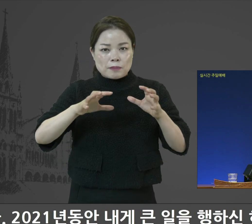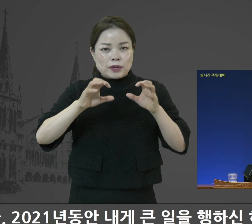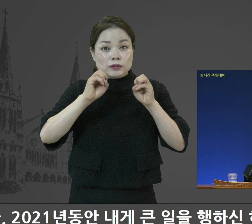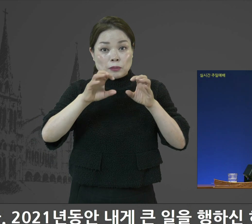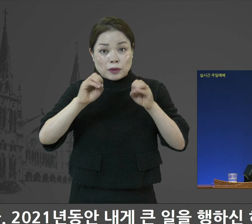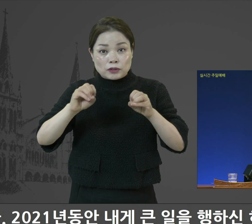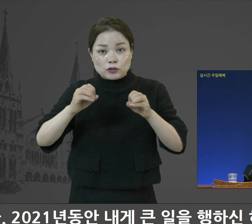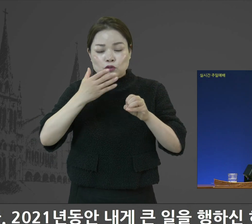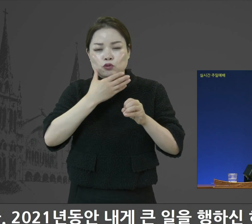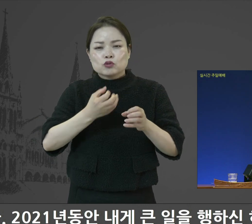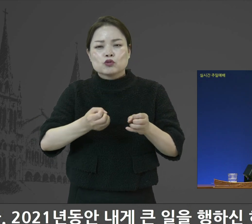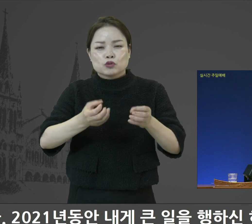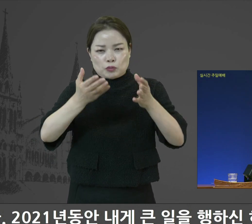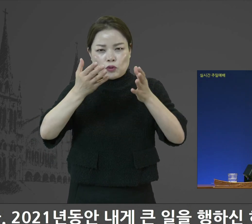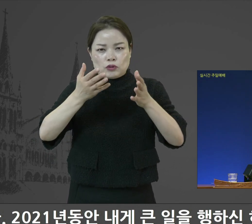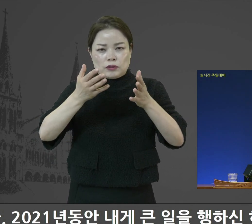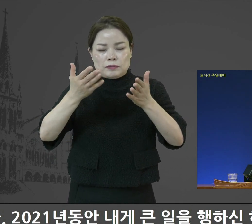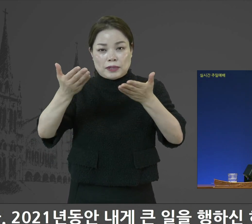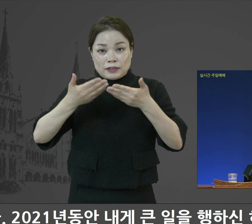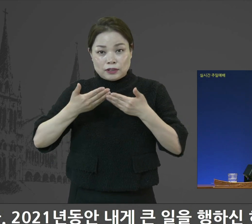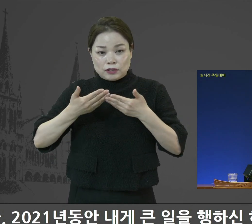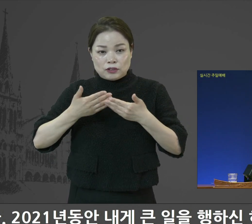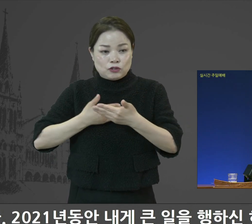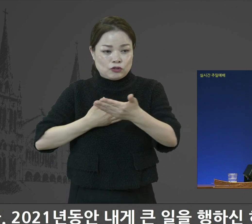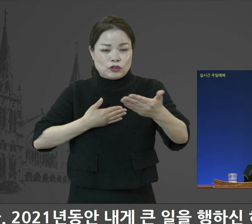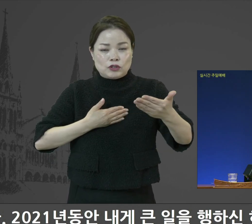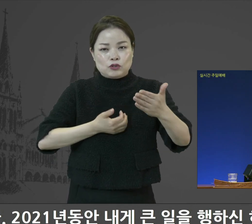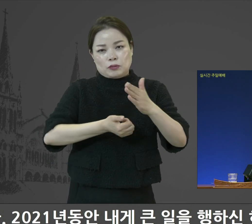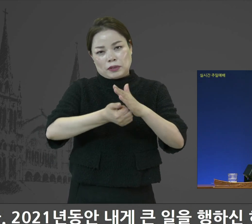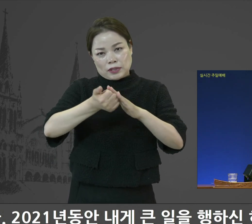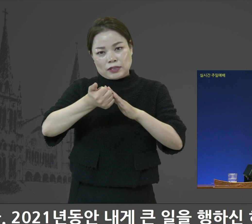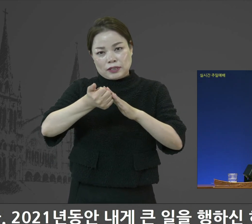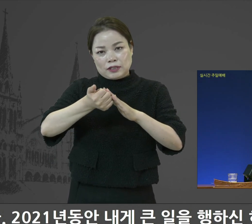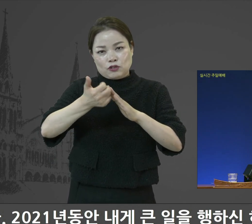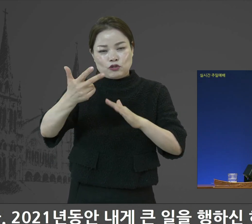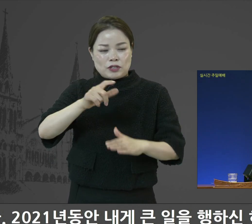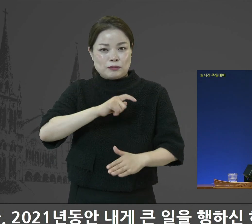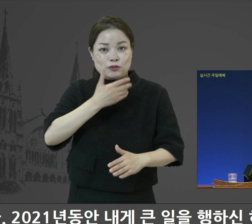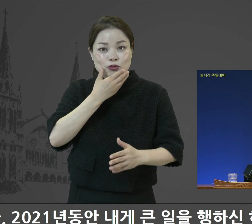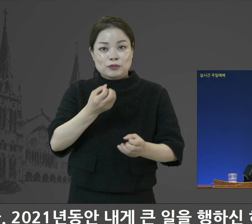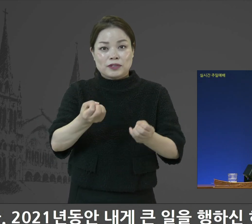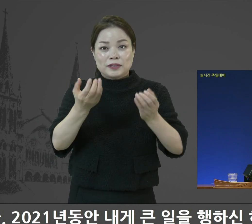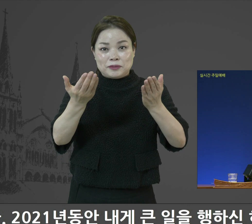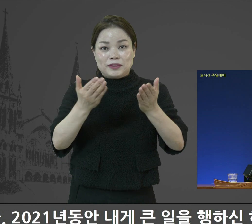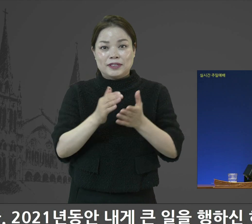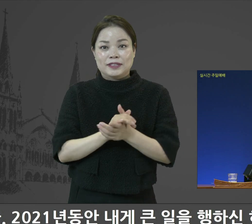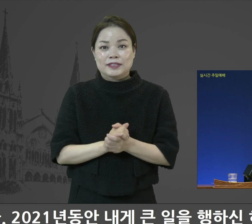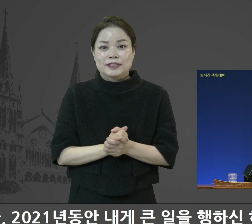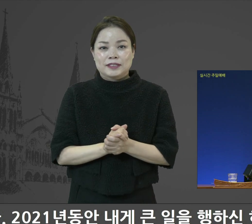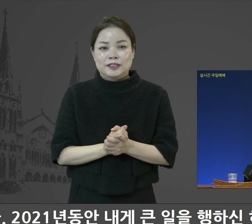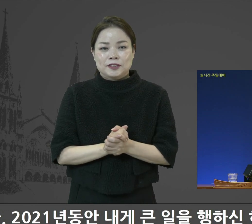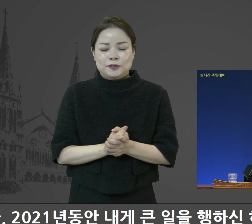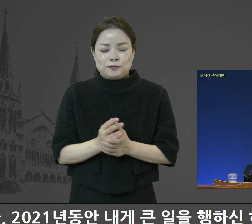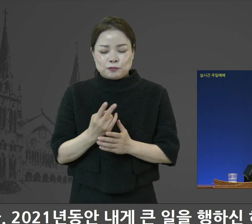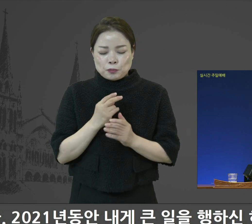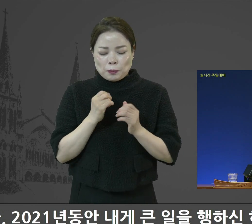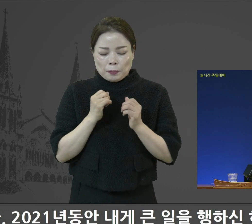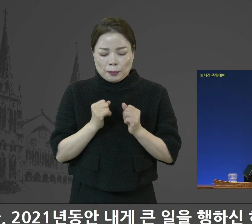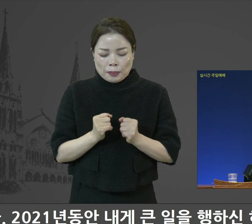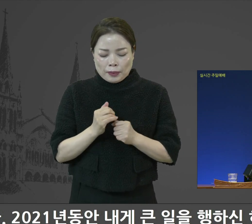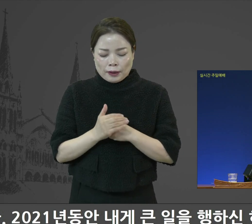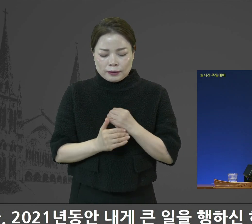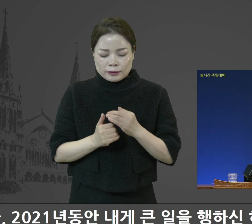축복의 통로가 되기를 주 안에서 소망하는 저와 여러분 되기를 주의 이름으로 축원합니다. 살아계신 아버지